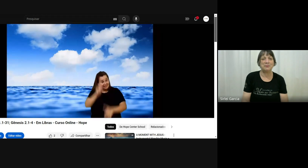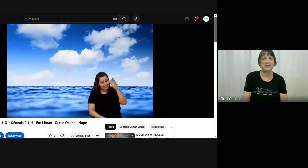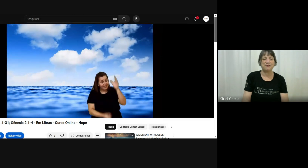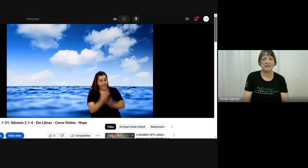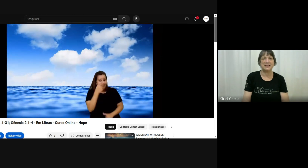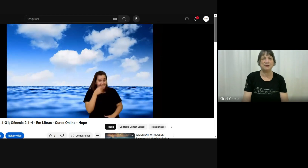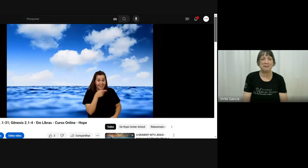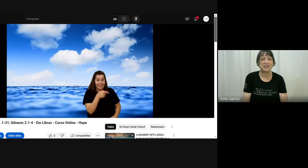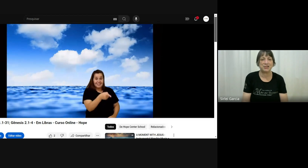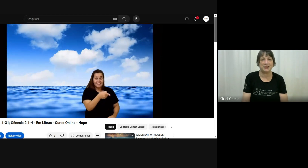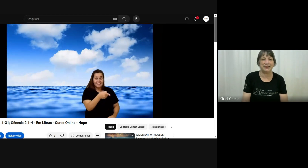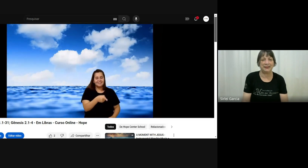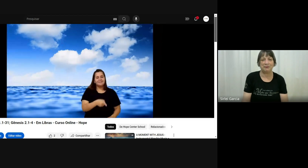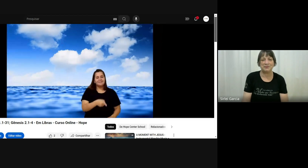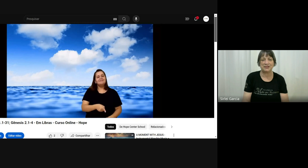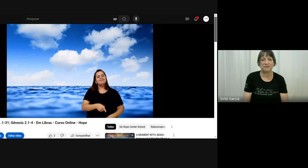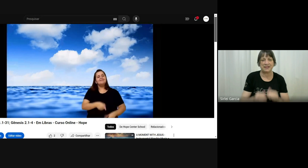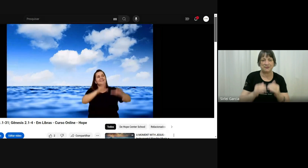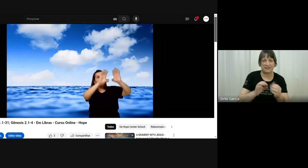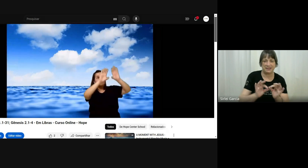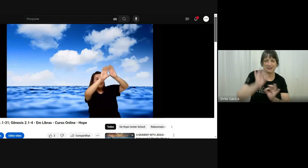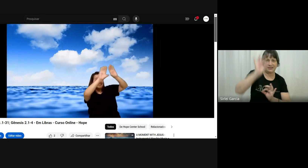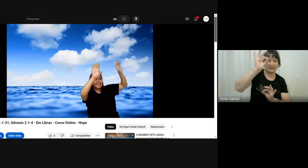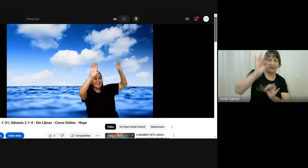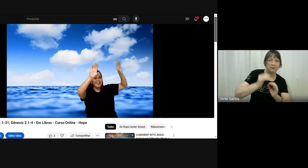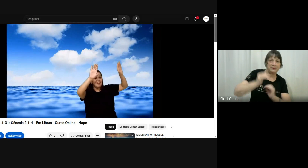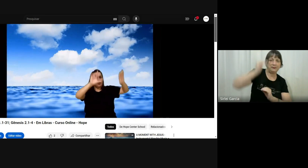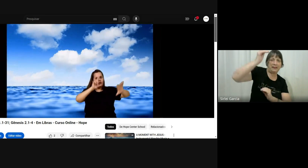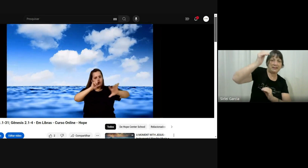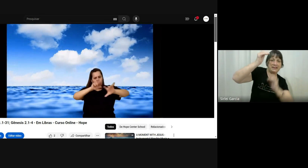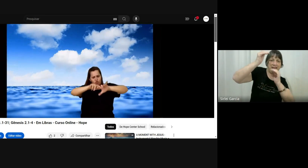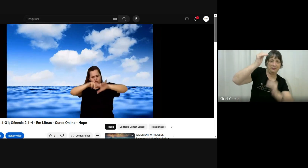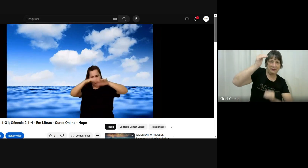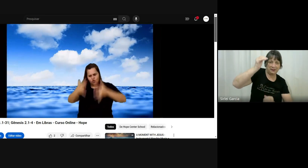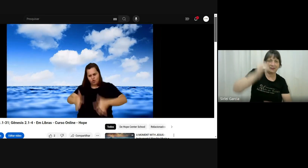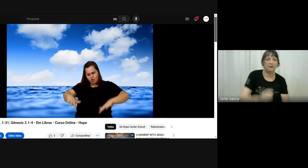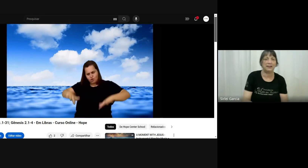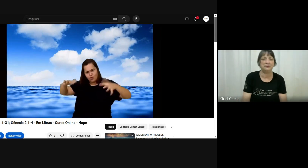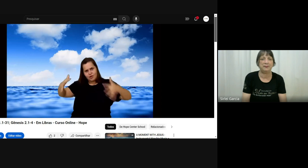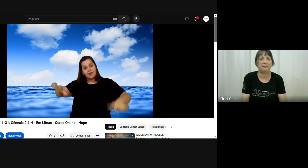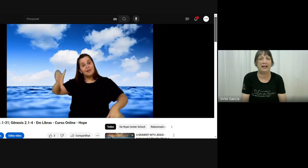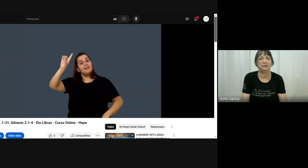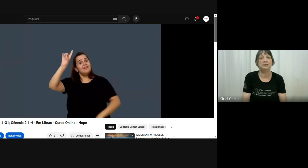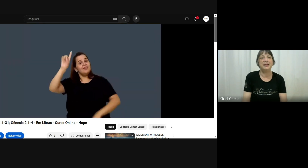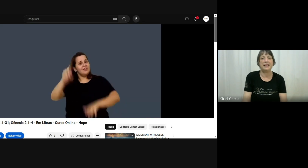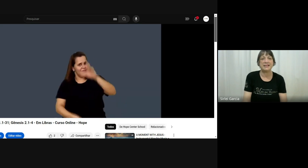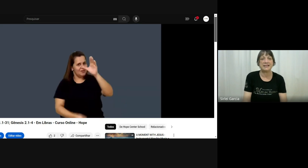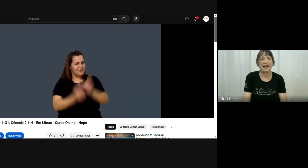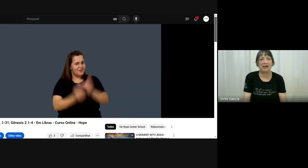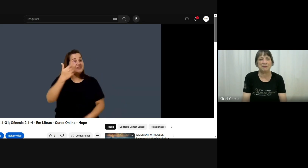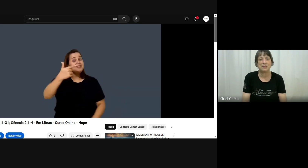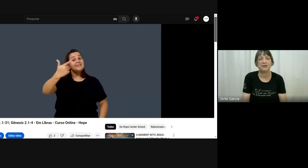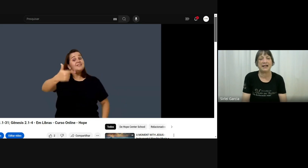é como se ele estivesse dando uma medida, né? Como se ele estivesse fazendo botando para cima e colocando para baixo. E